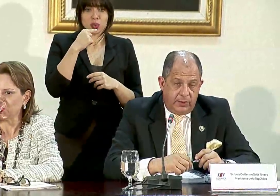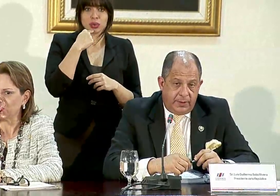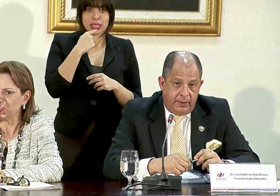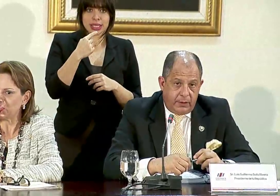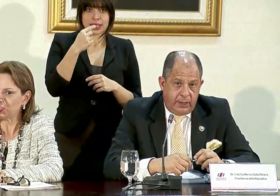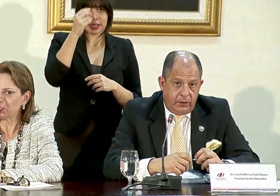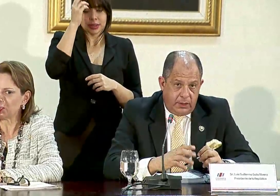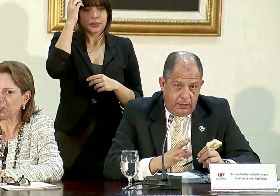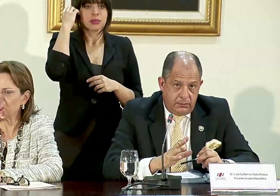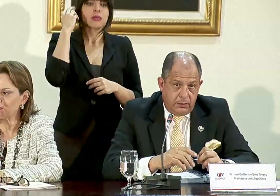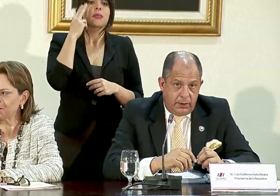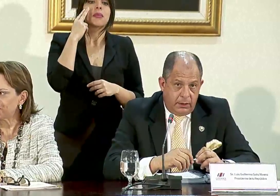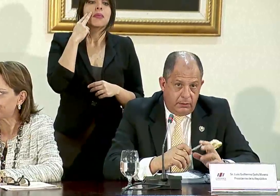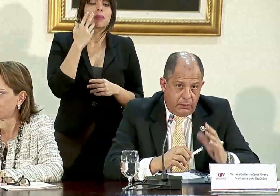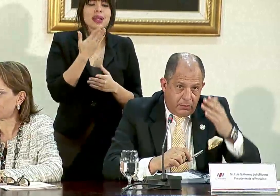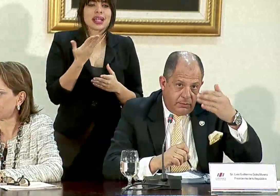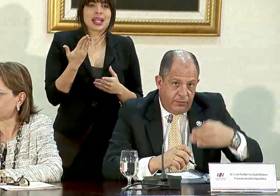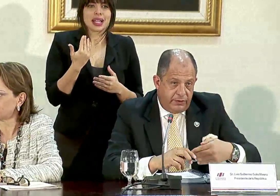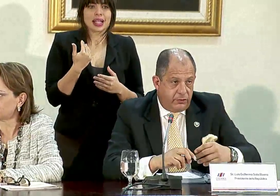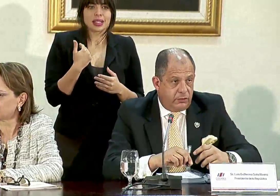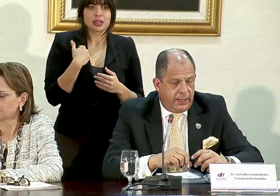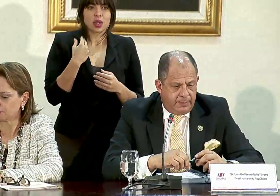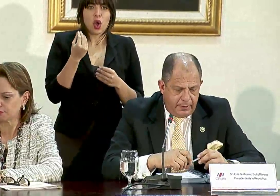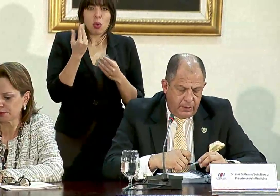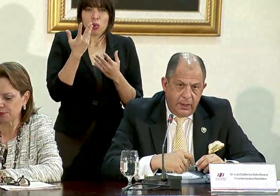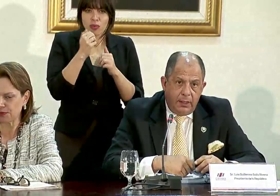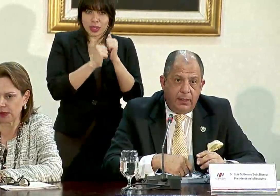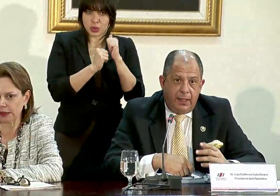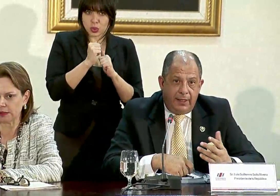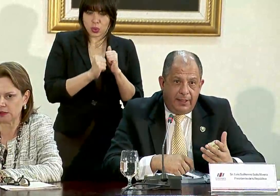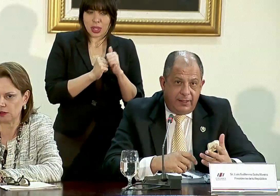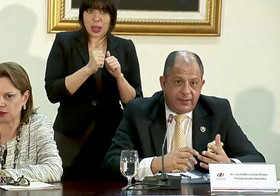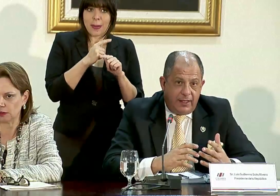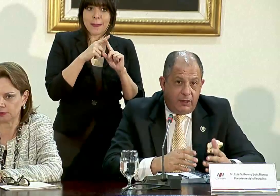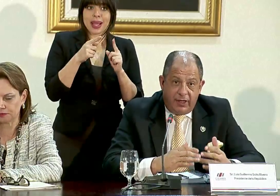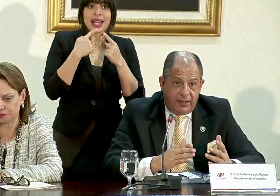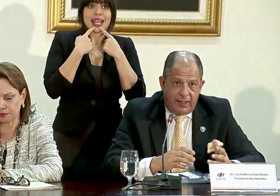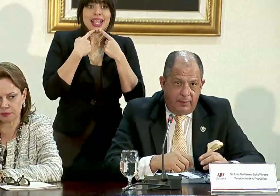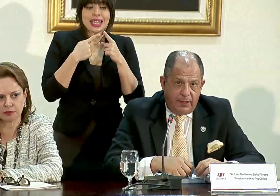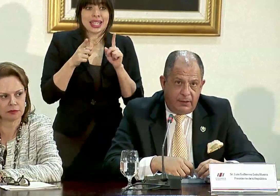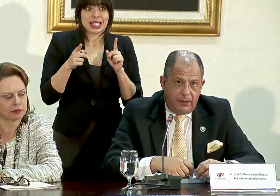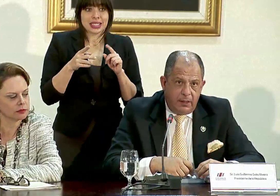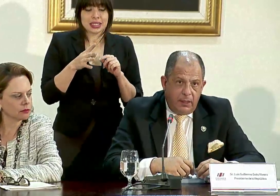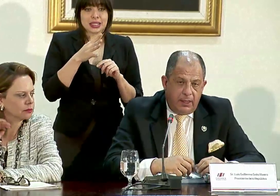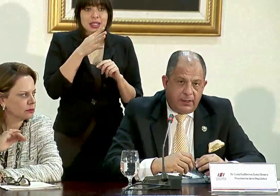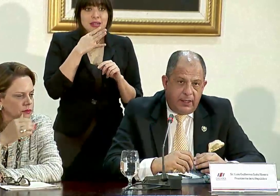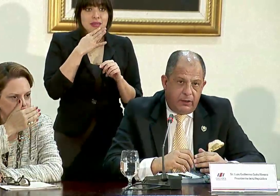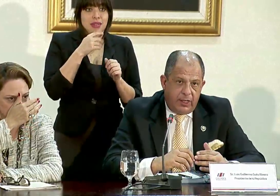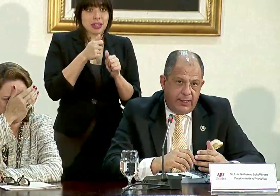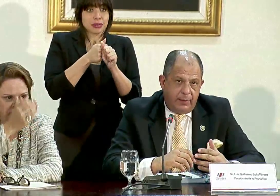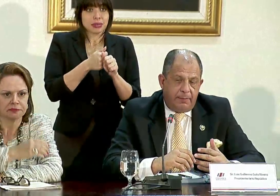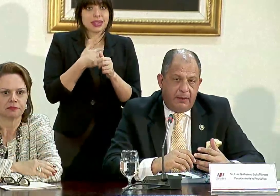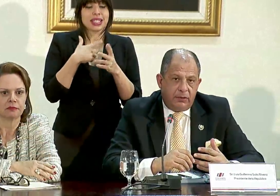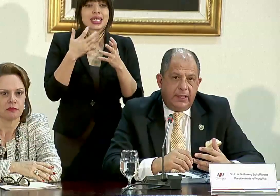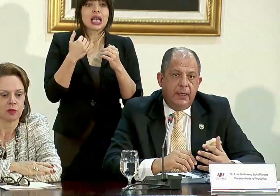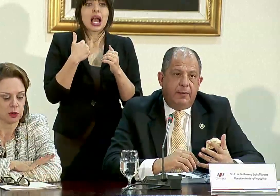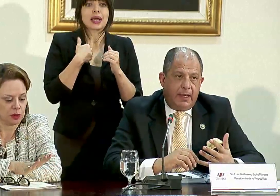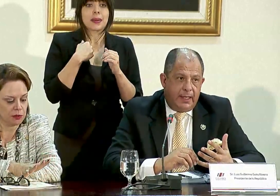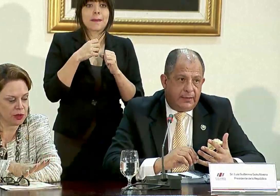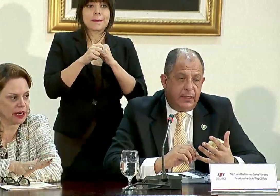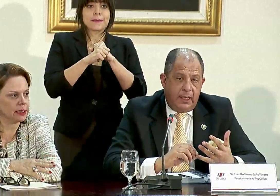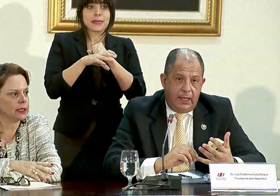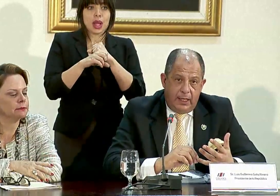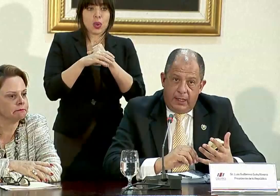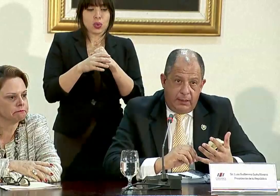indicándome para ver cómo fue estructurada pero la directriz que he dado reiteradamente es que quiero que haya pauta